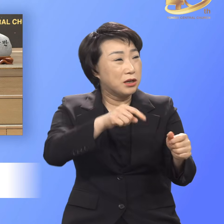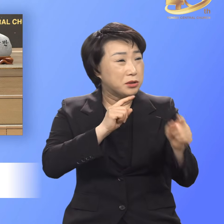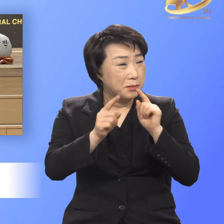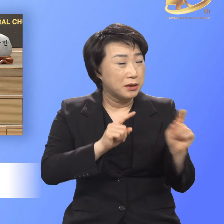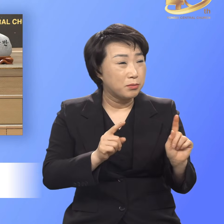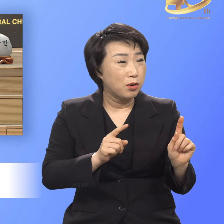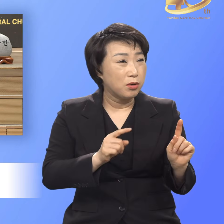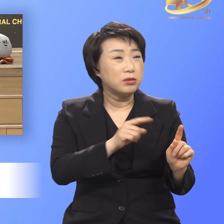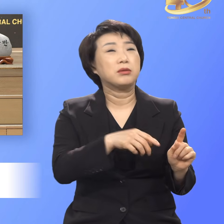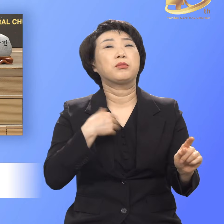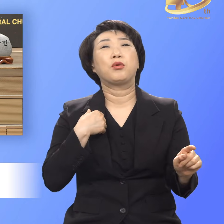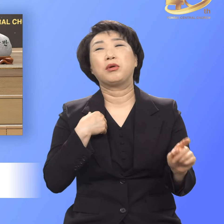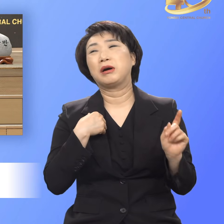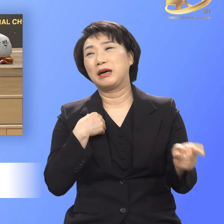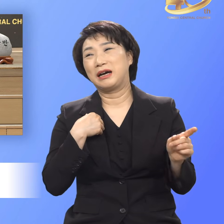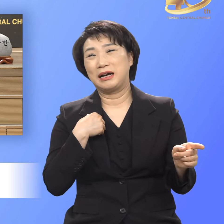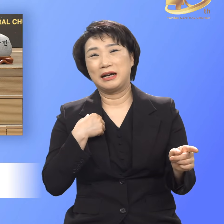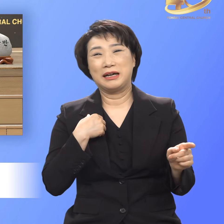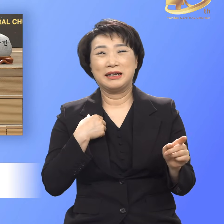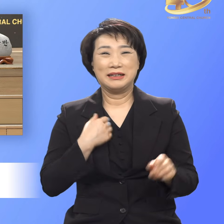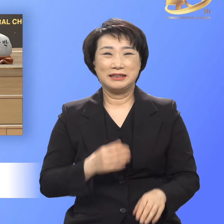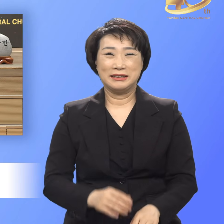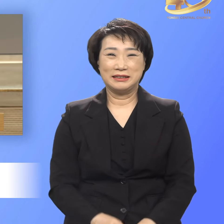말씀이 무엇인지를 몰라.